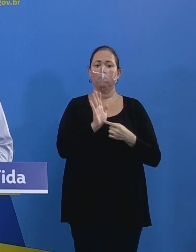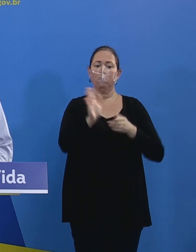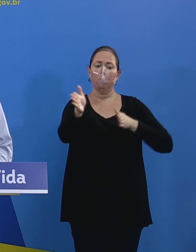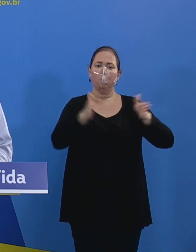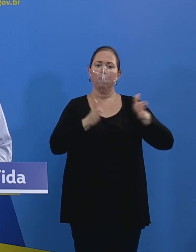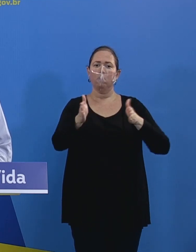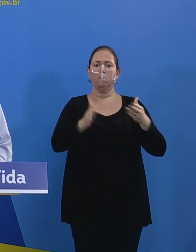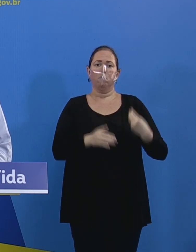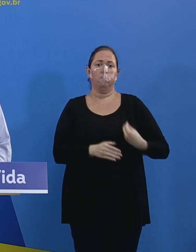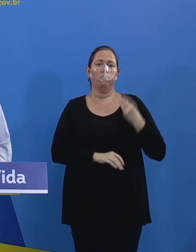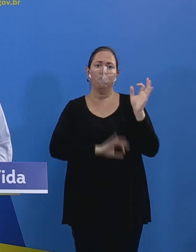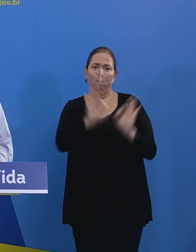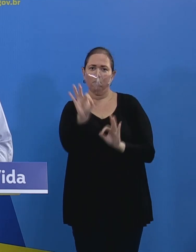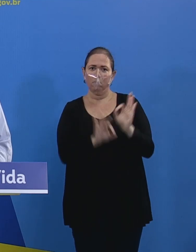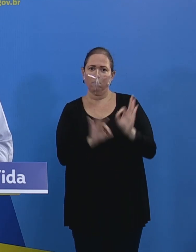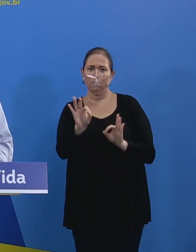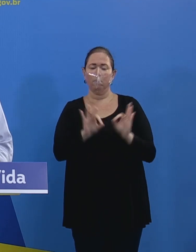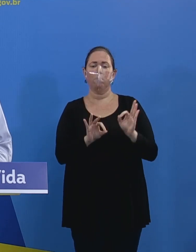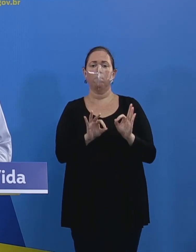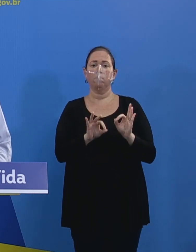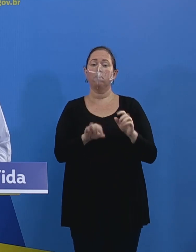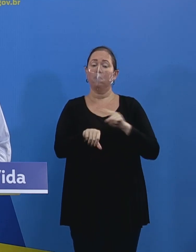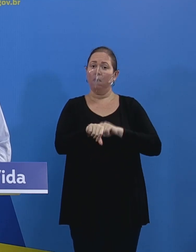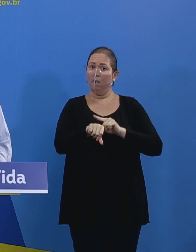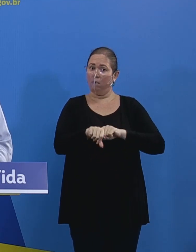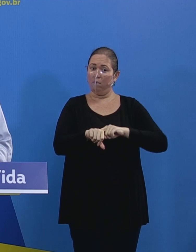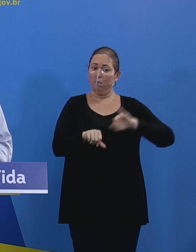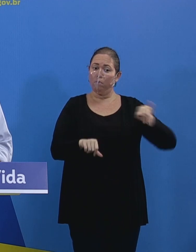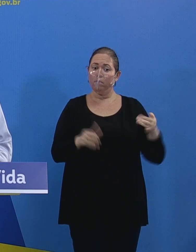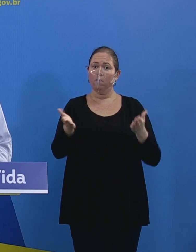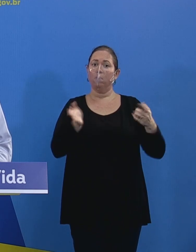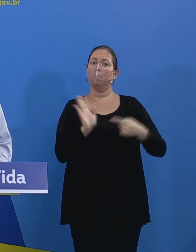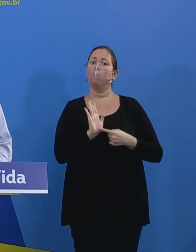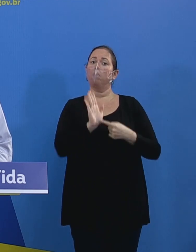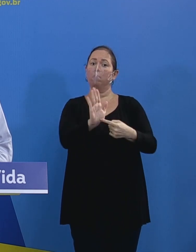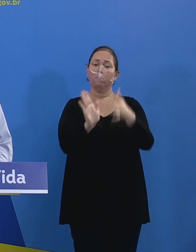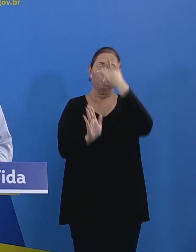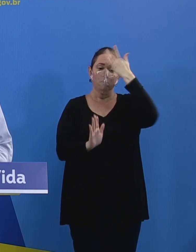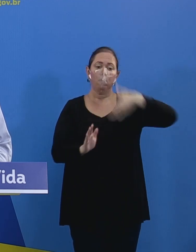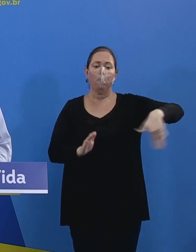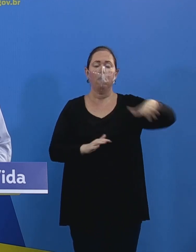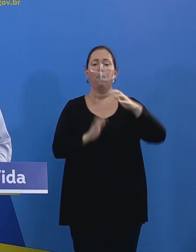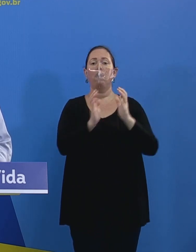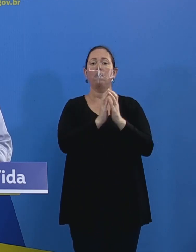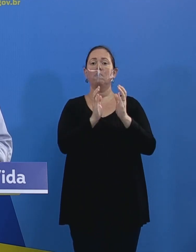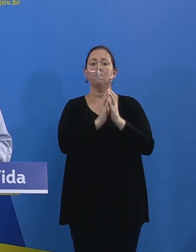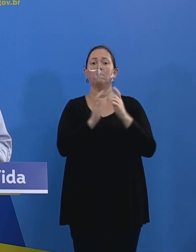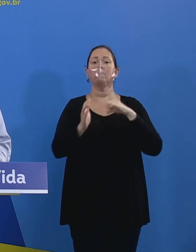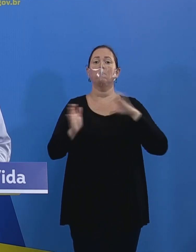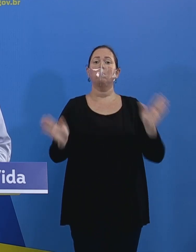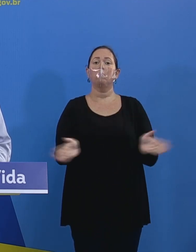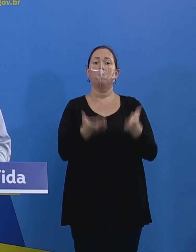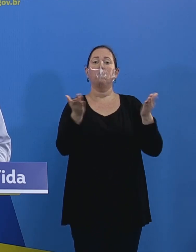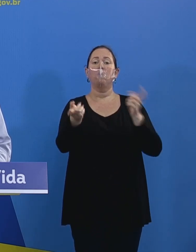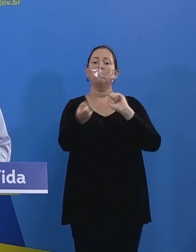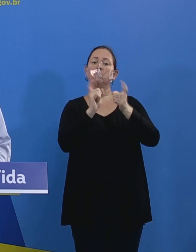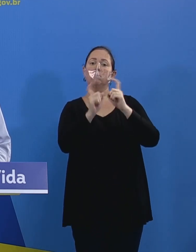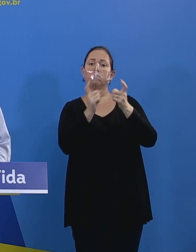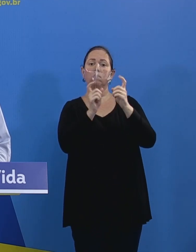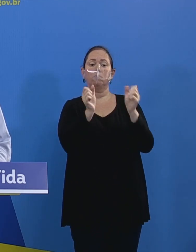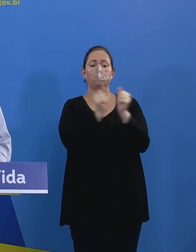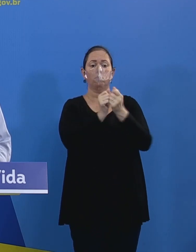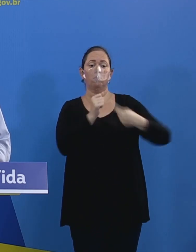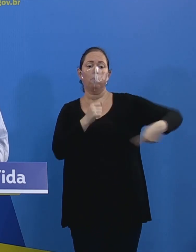de convivência, né? E esse é o momento de apresentar aos recifenses e de promover um amplo diálogo com a